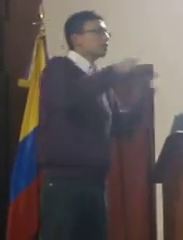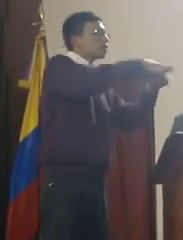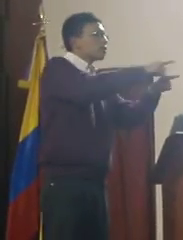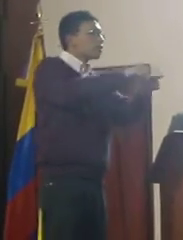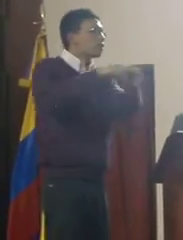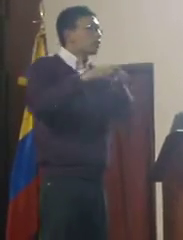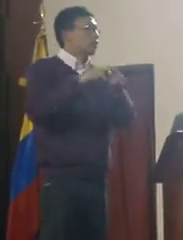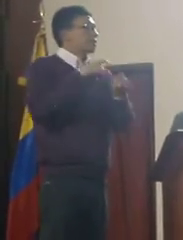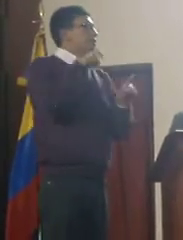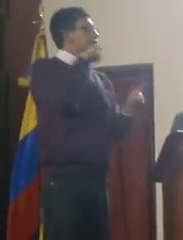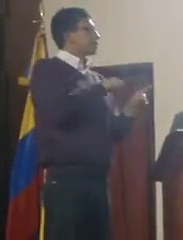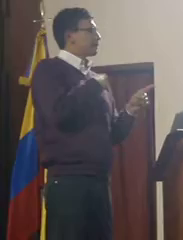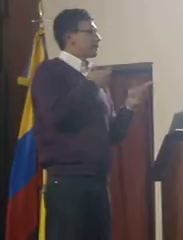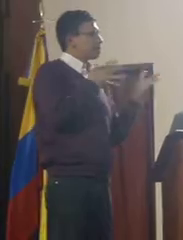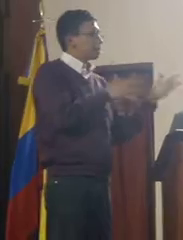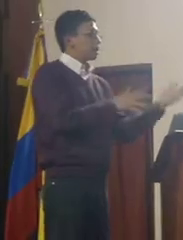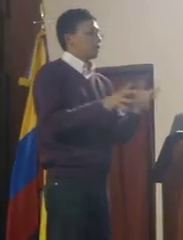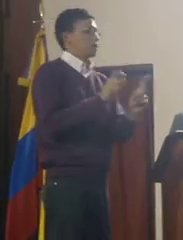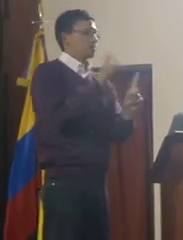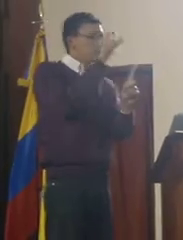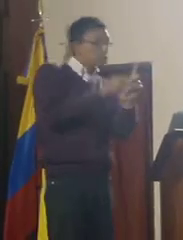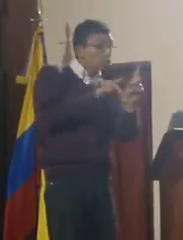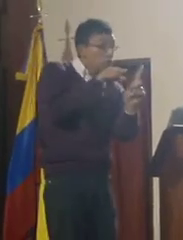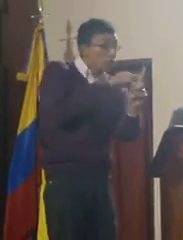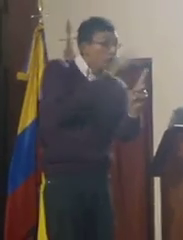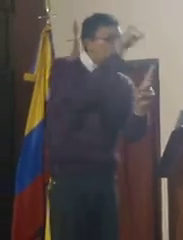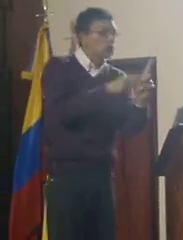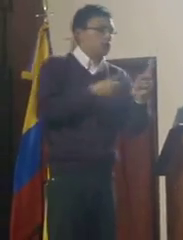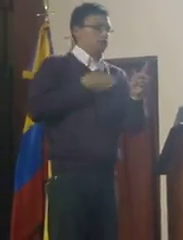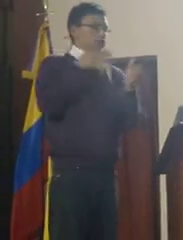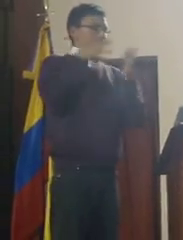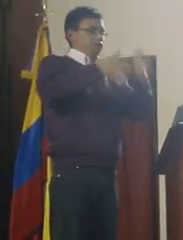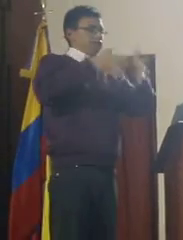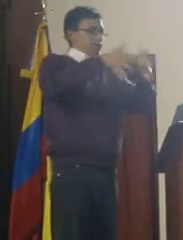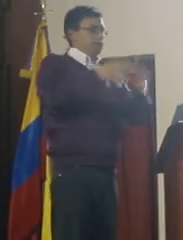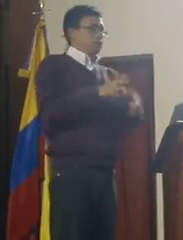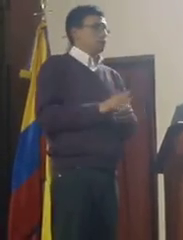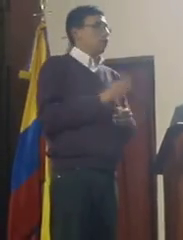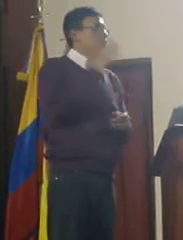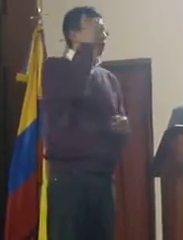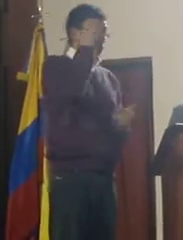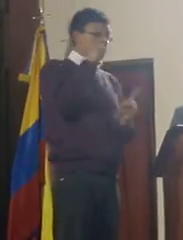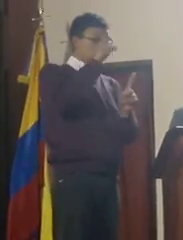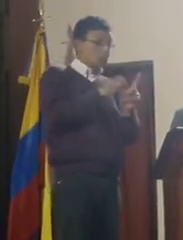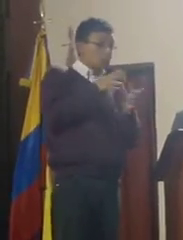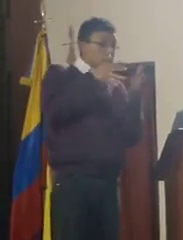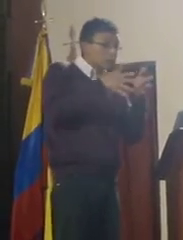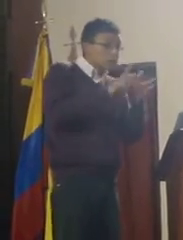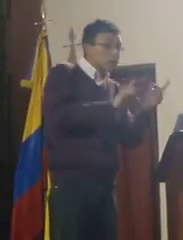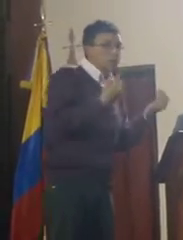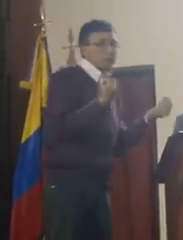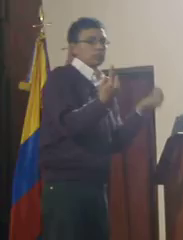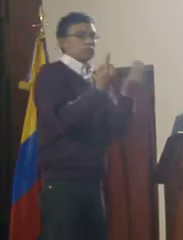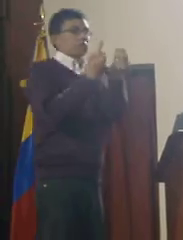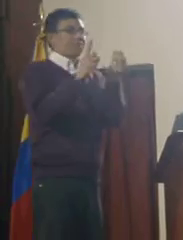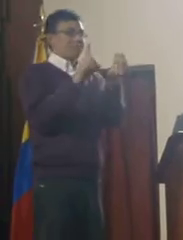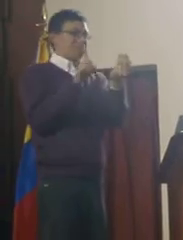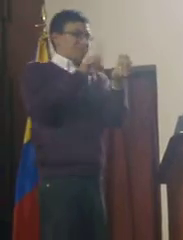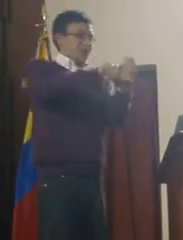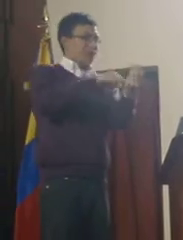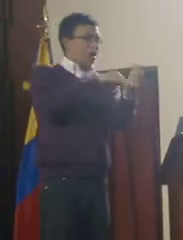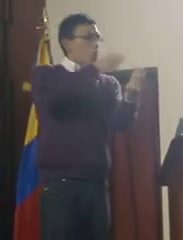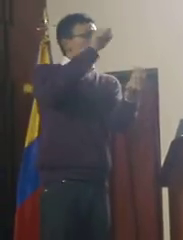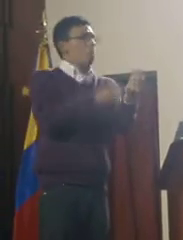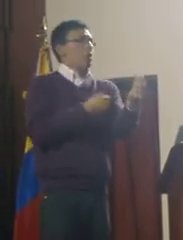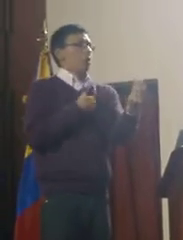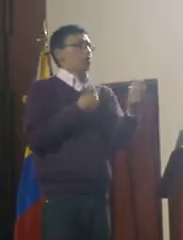educación personalizada para que luego cuando vayamos a hacer la inclusión educativa, pues tengamos no solamente el